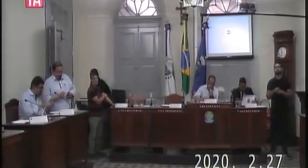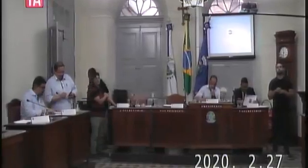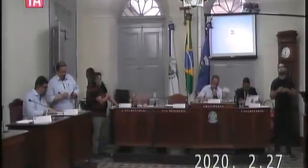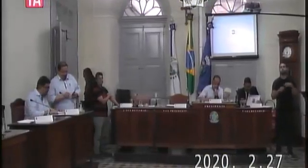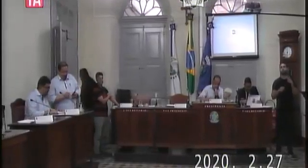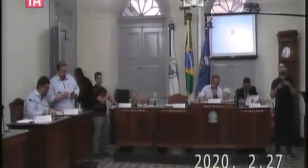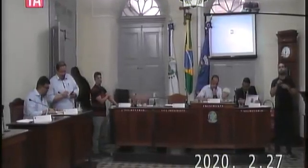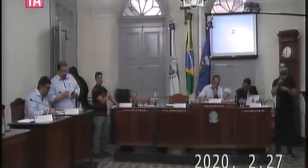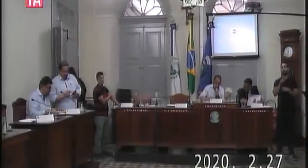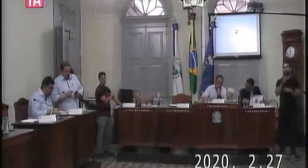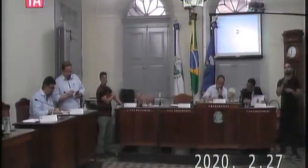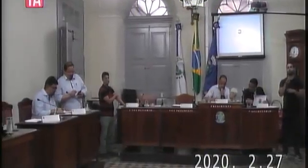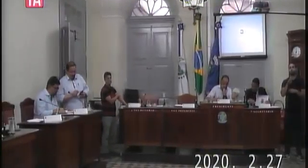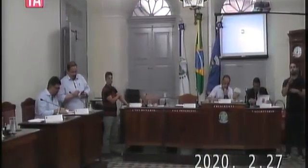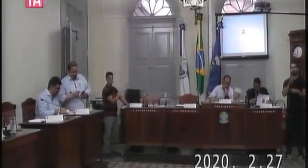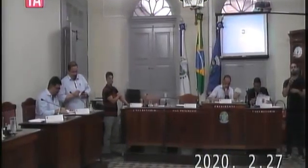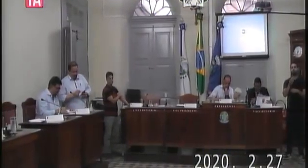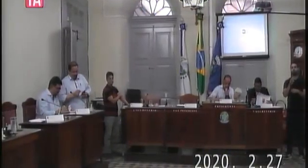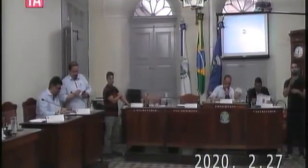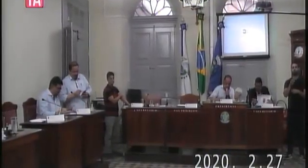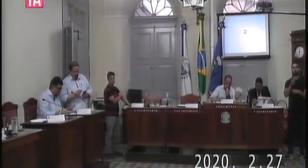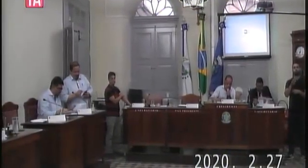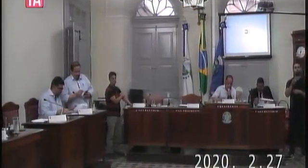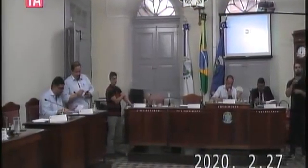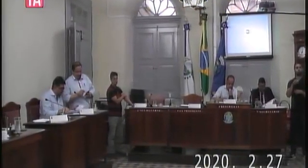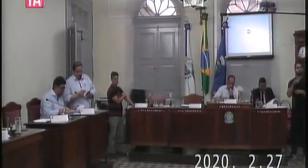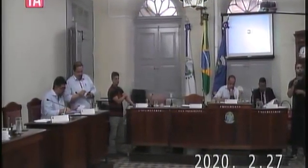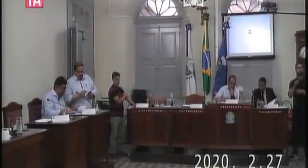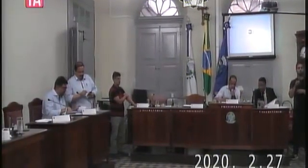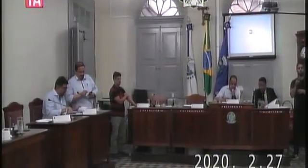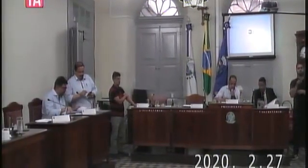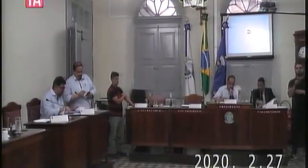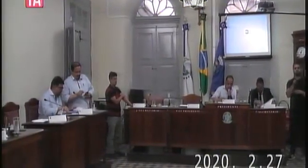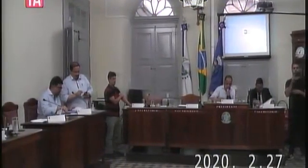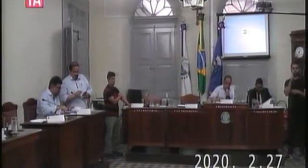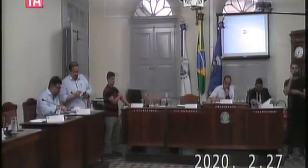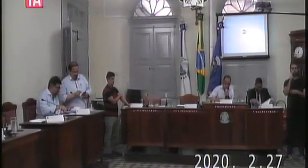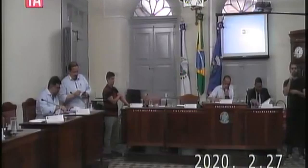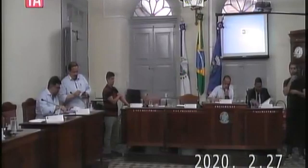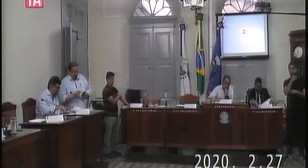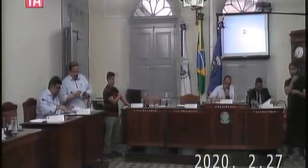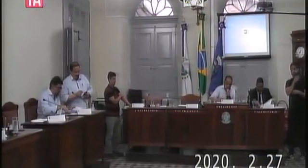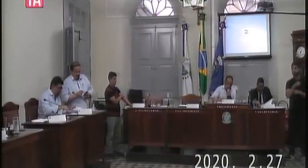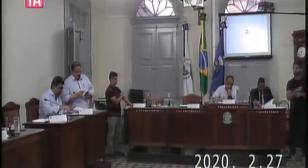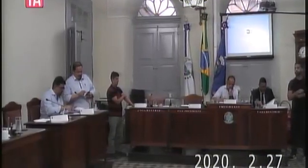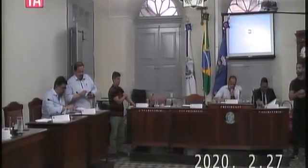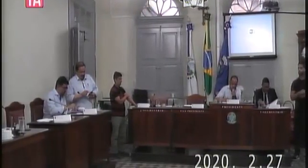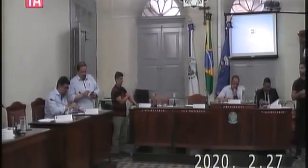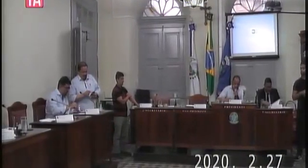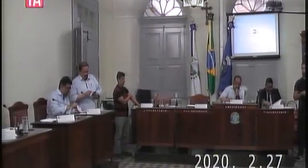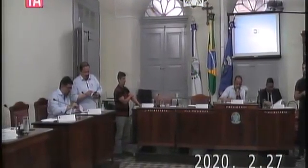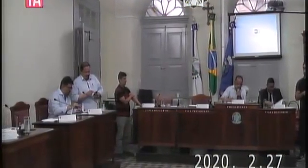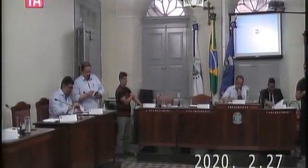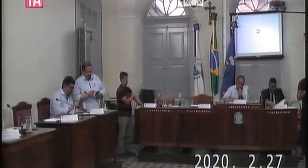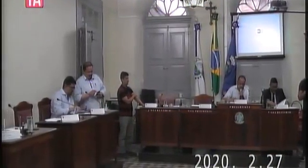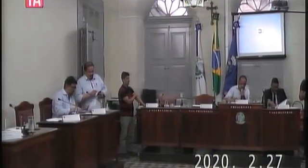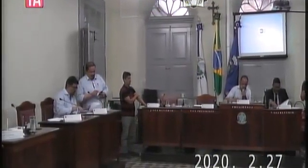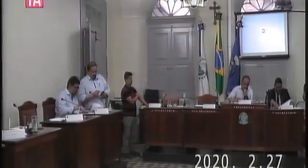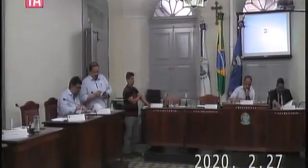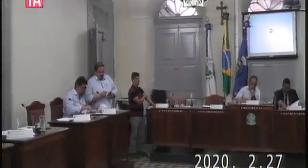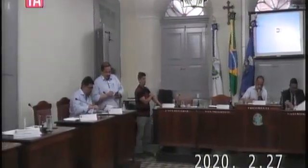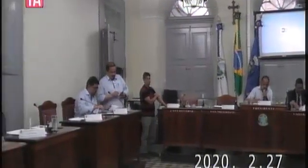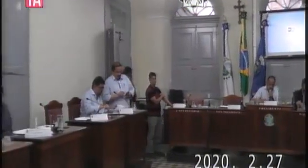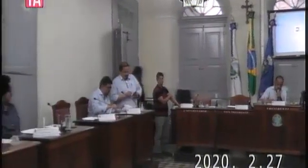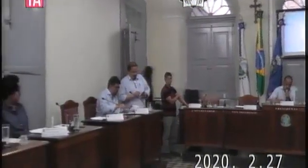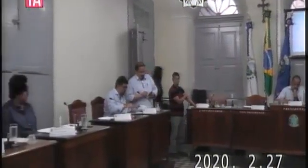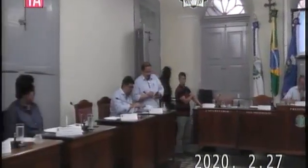Vereador Pedro Paulo Magalhães Graça, professor Rafael de Oliveira Tavares, vereador Saulo de